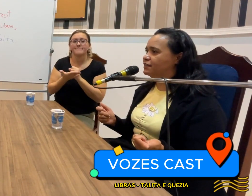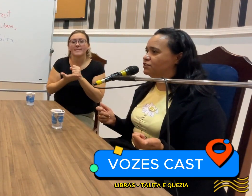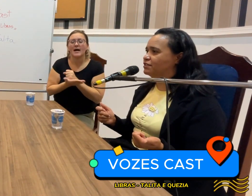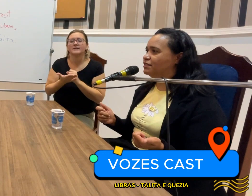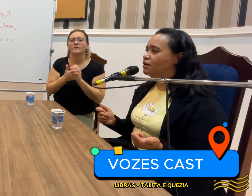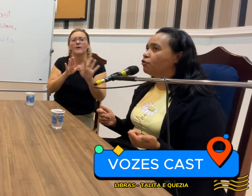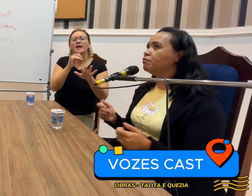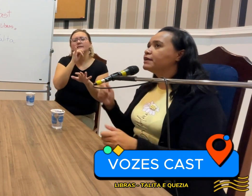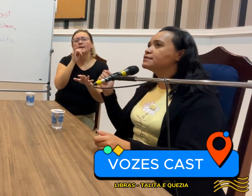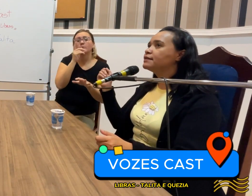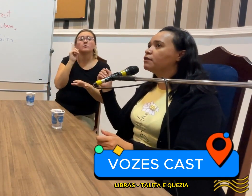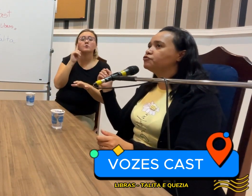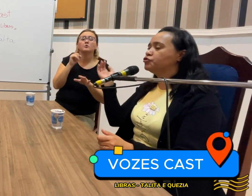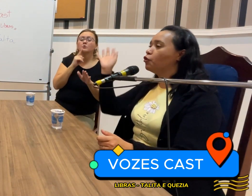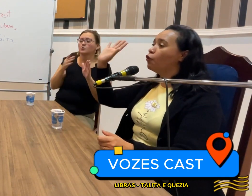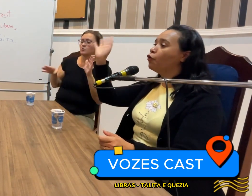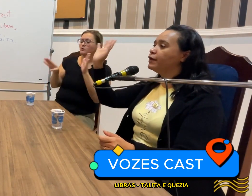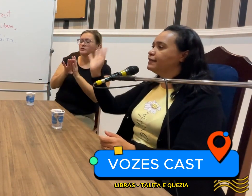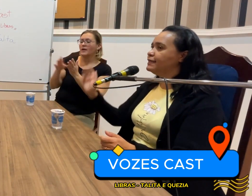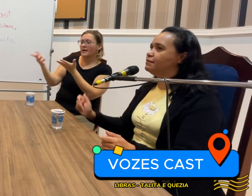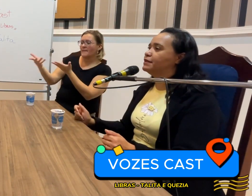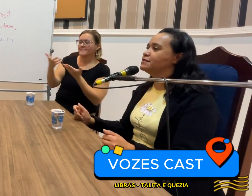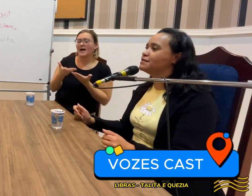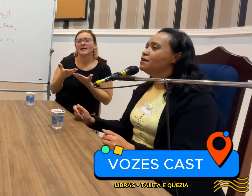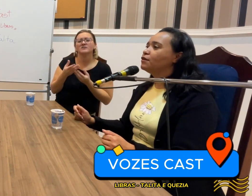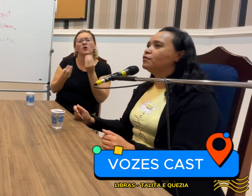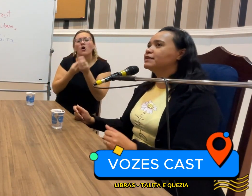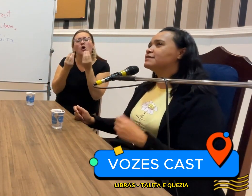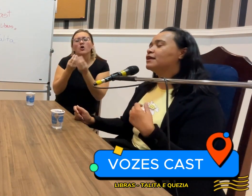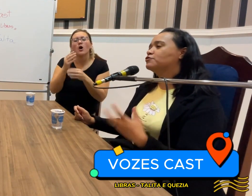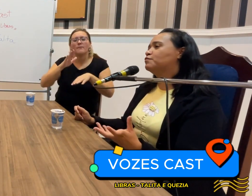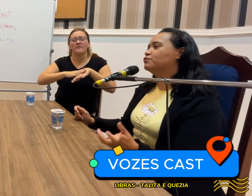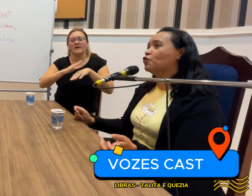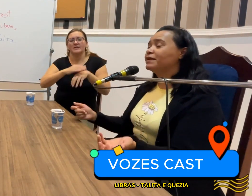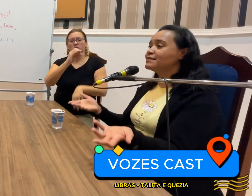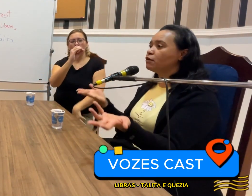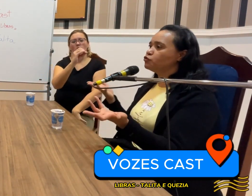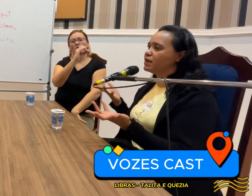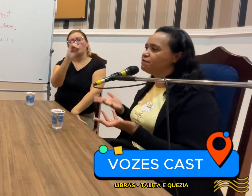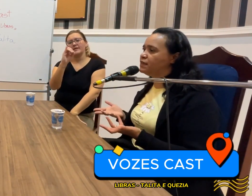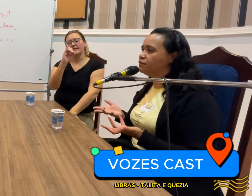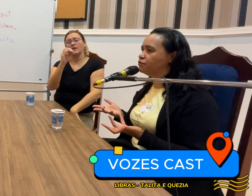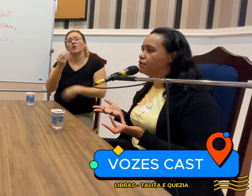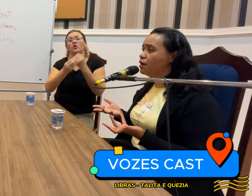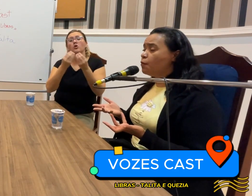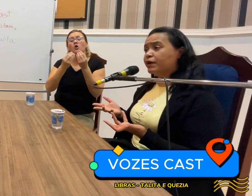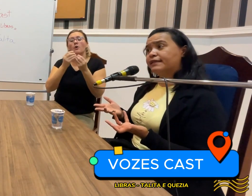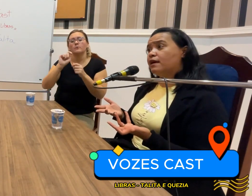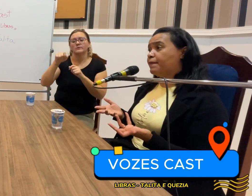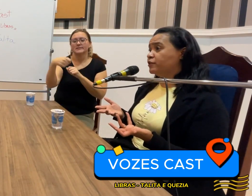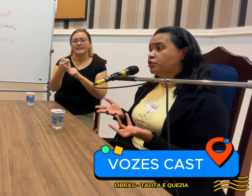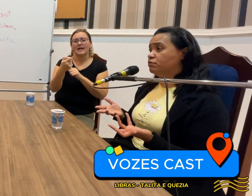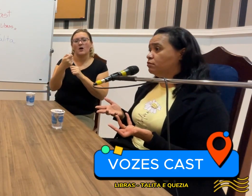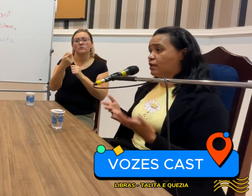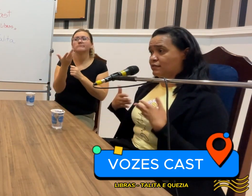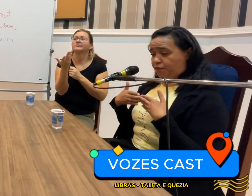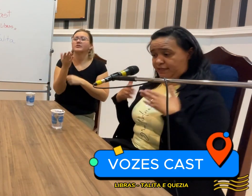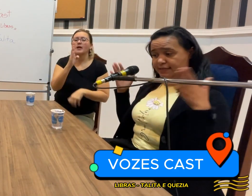na minha igreja? Como que é sinal de oi em Libras? Como que é sinal de bom? Como que é sinal de bem-vindo? Porque,